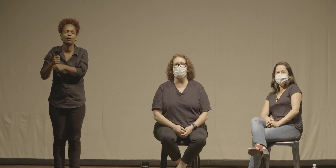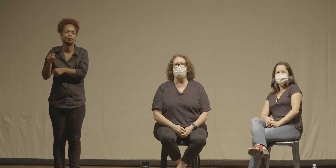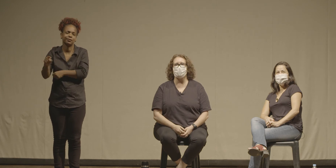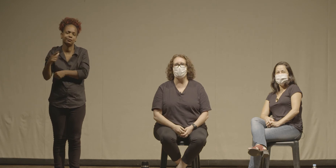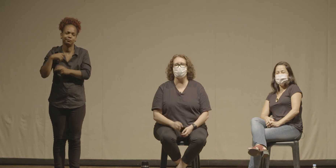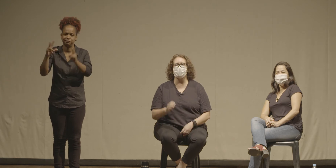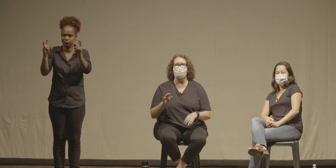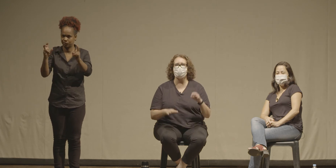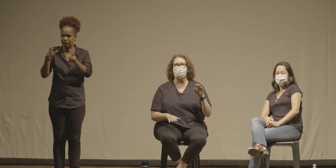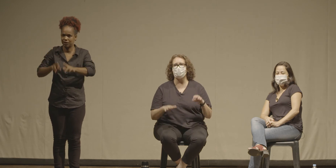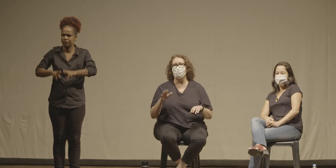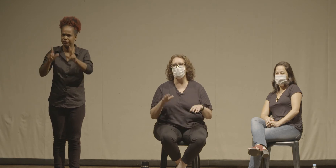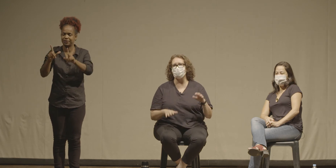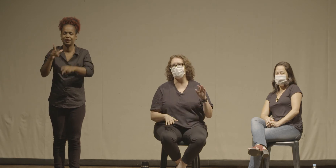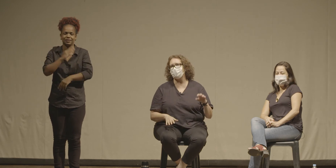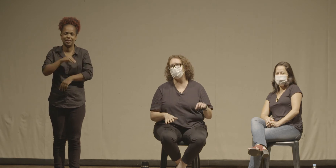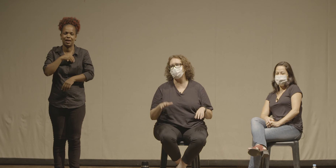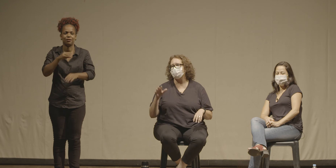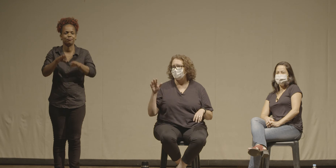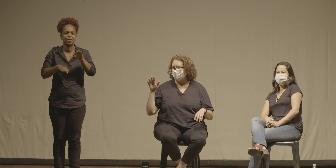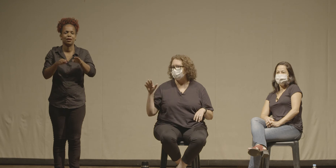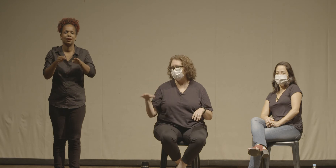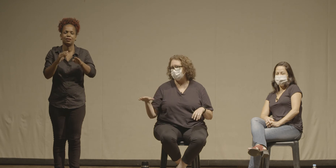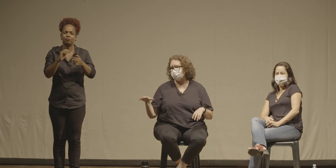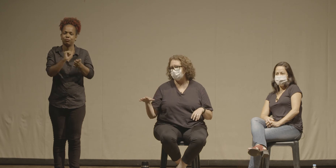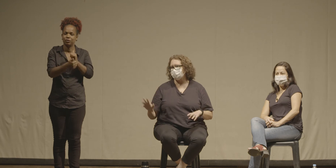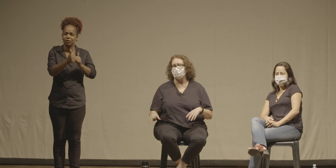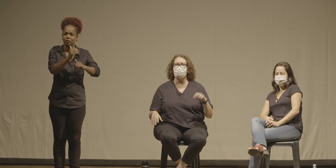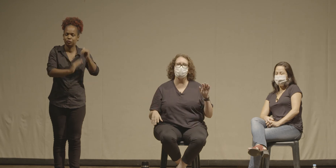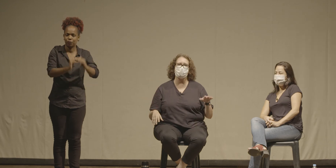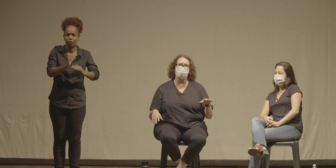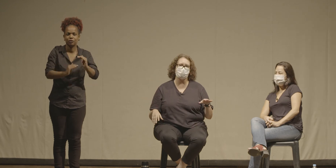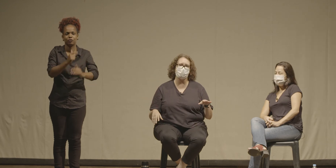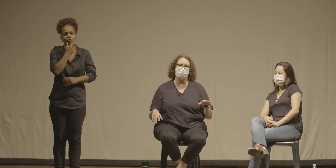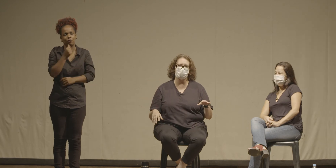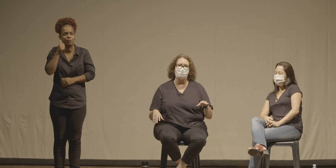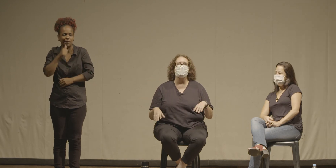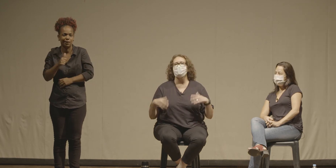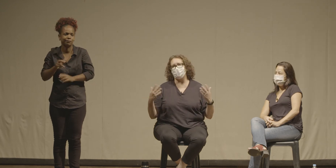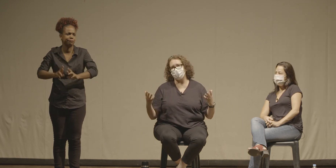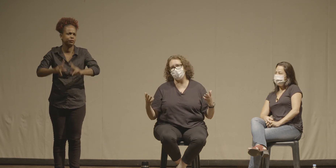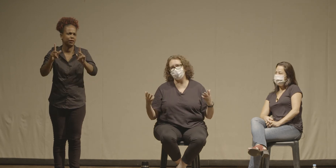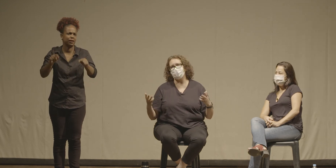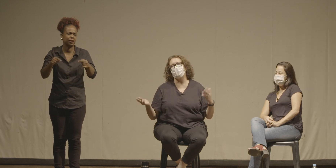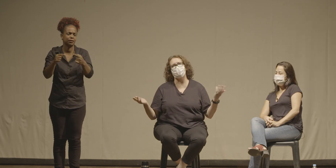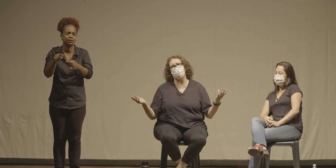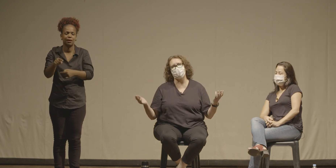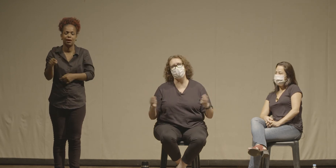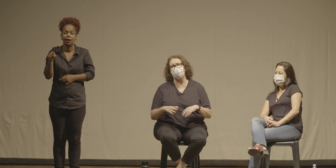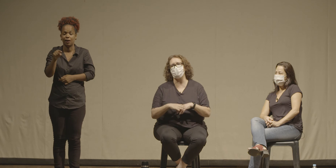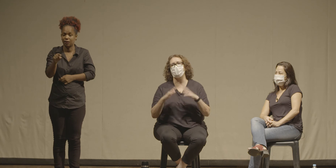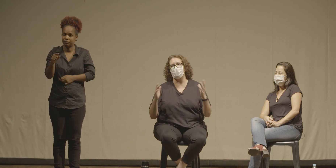questão da diferença salarial entre atletas do esporte masculino e do esporte feminino. E ela